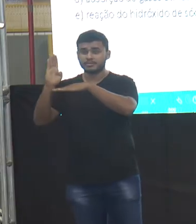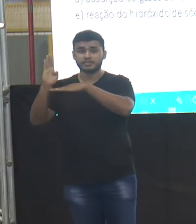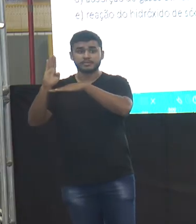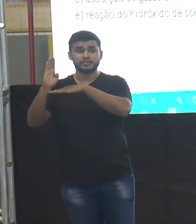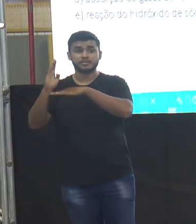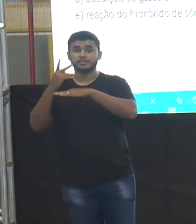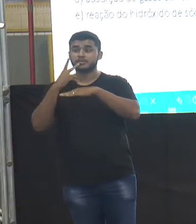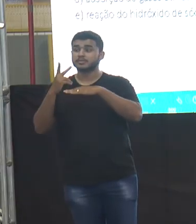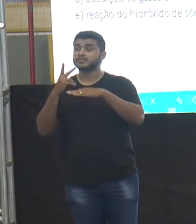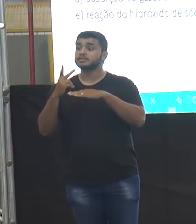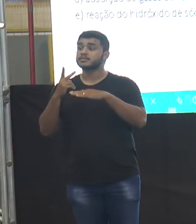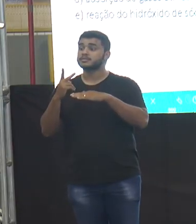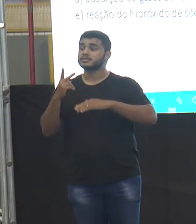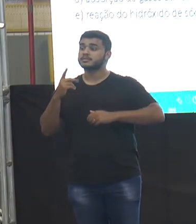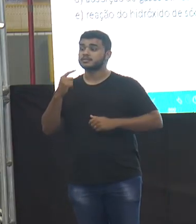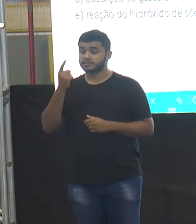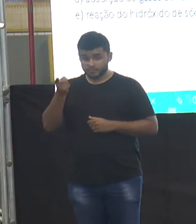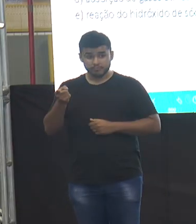eu formo o quê?